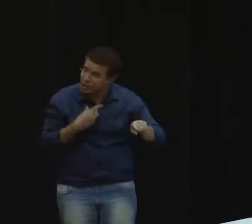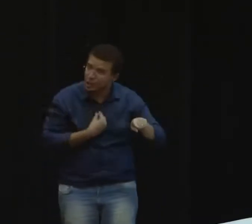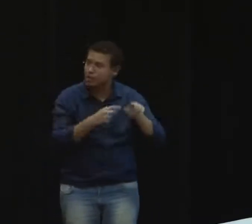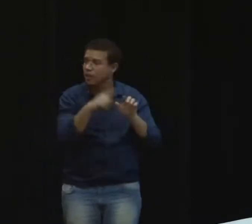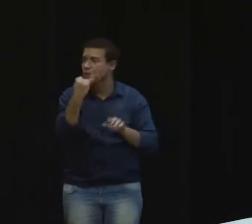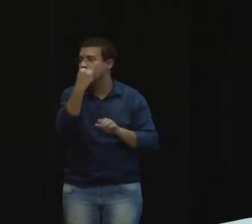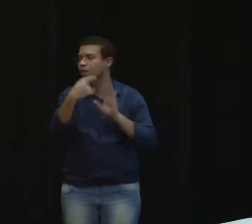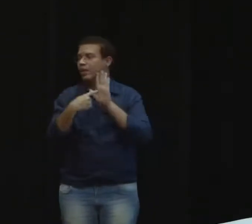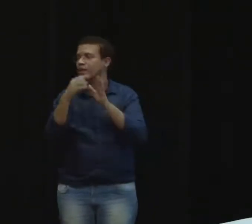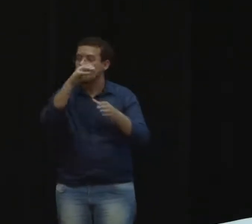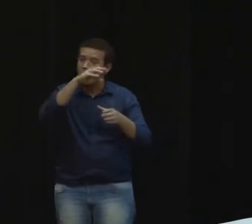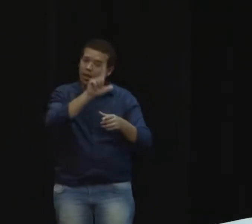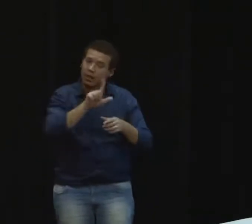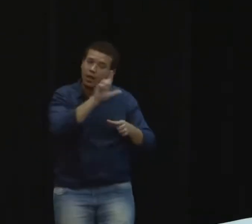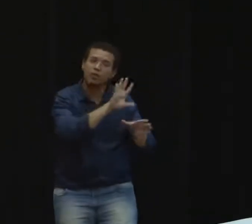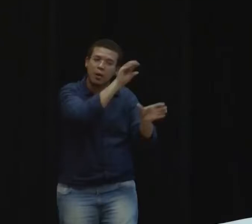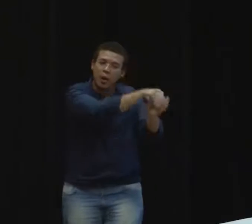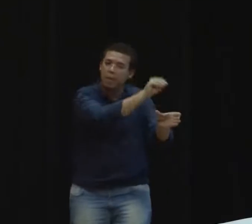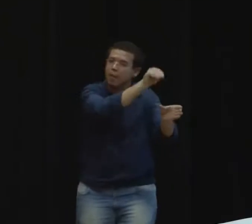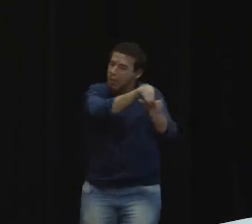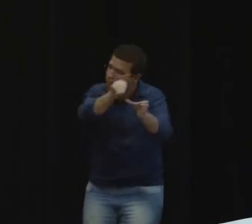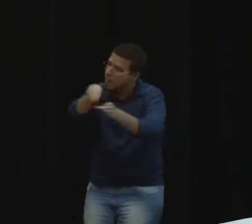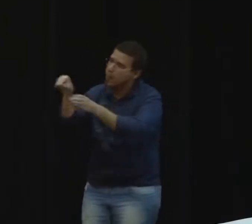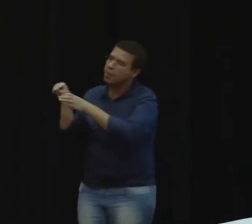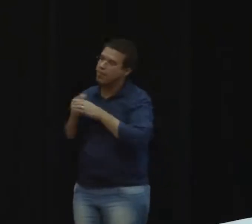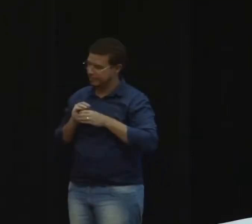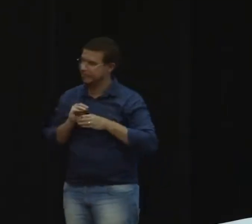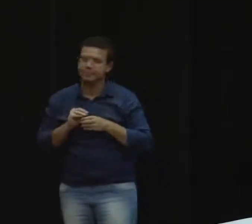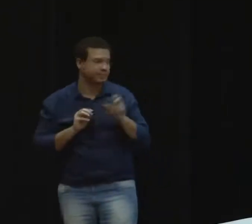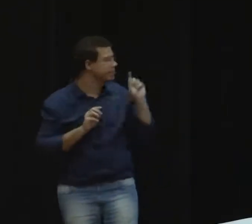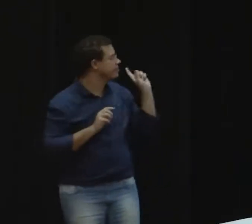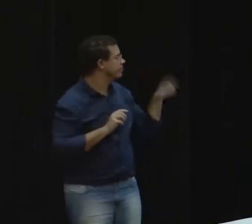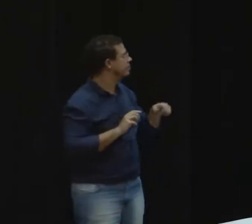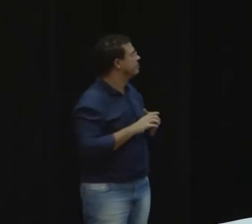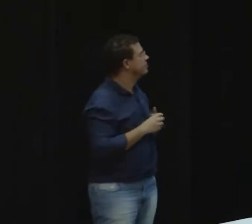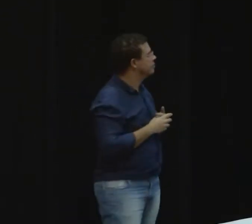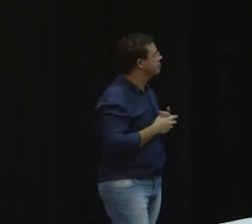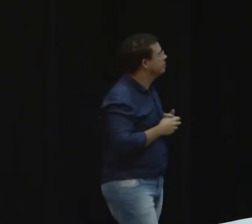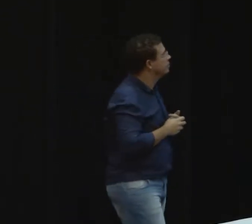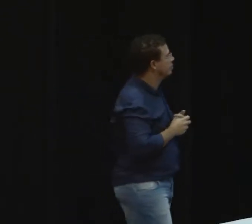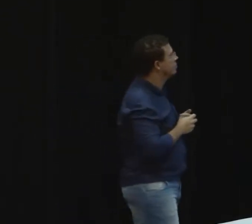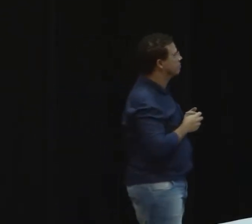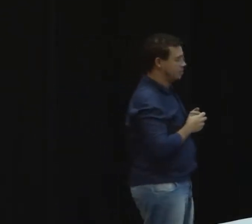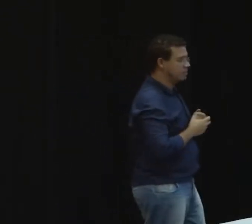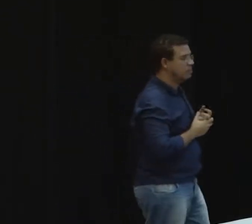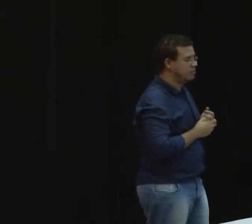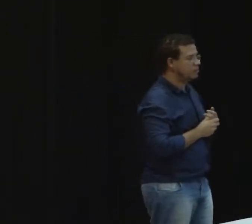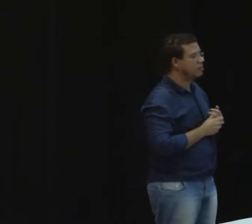isso, que a literatura surda deve estar nesses espaços.